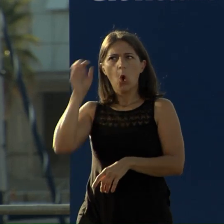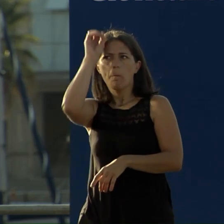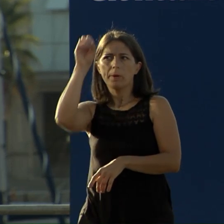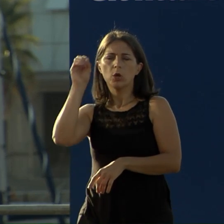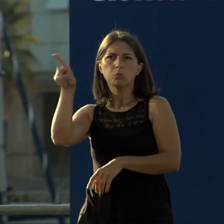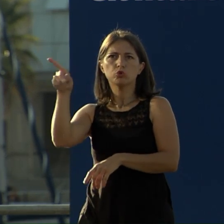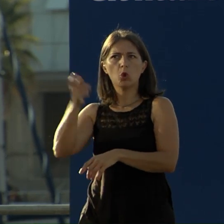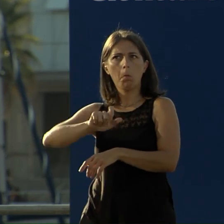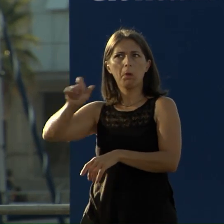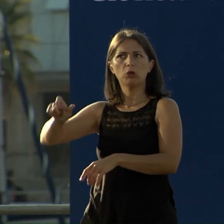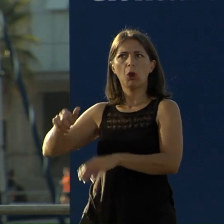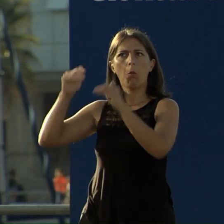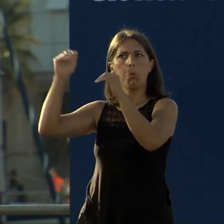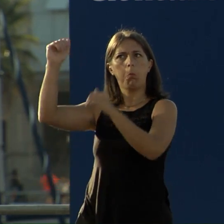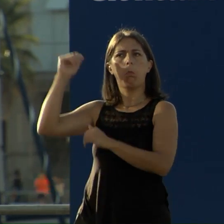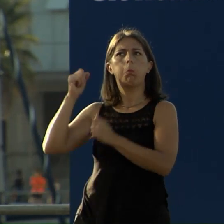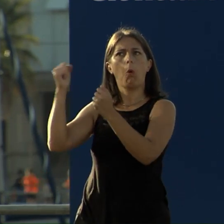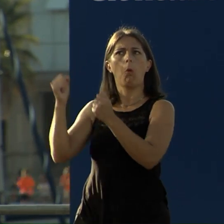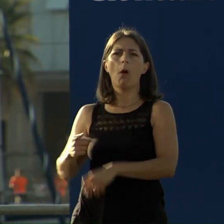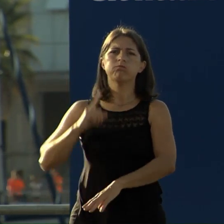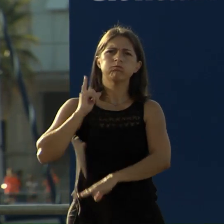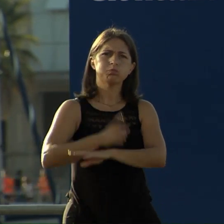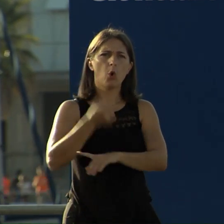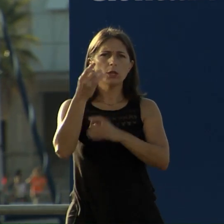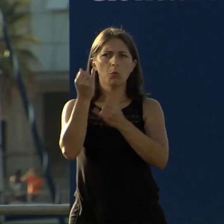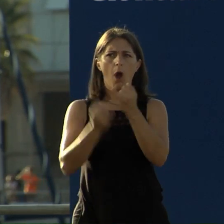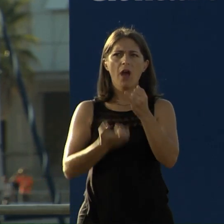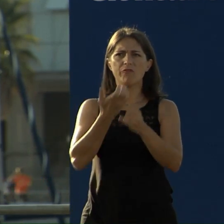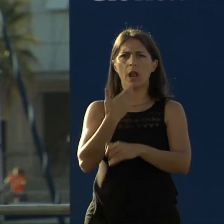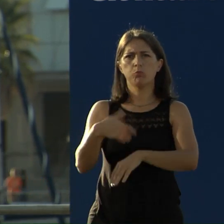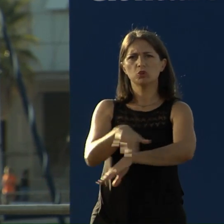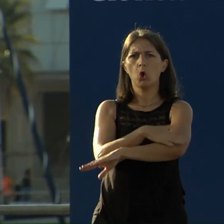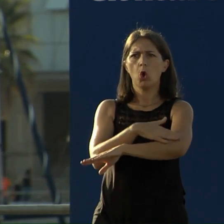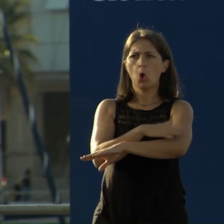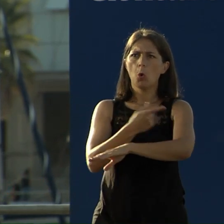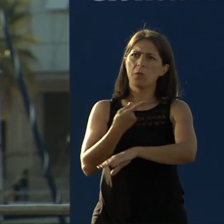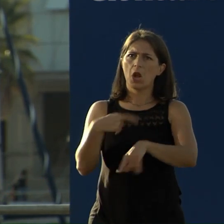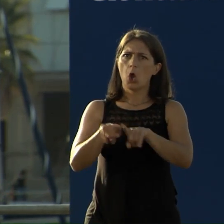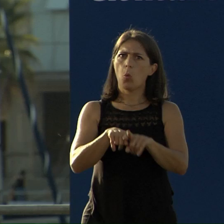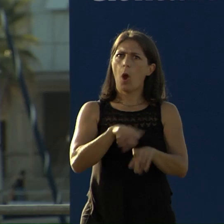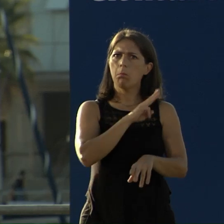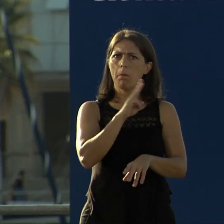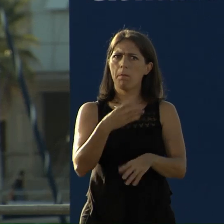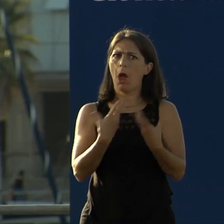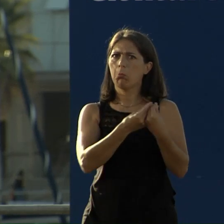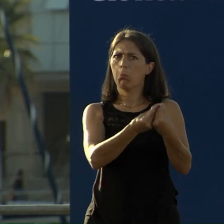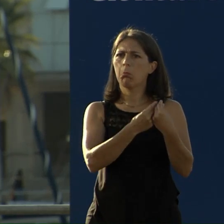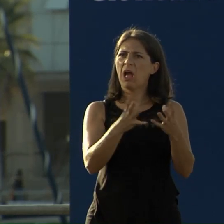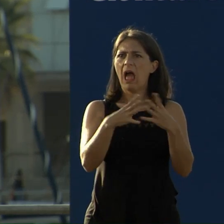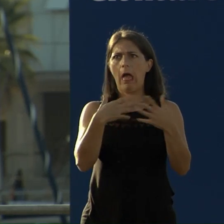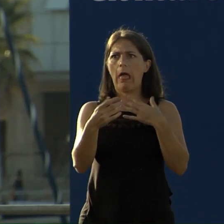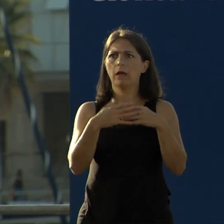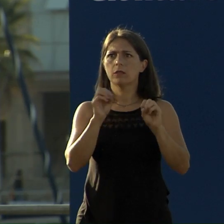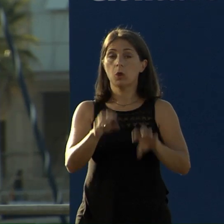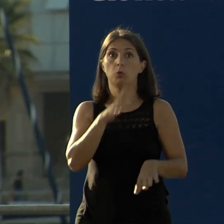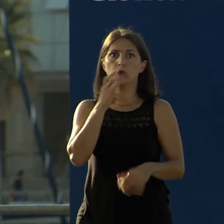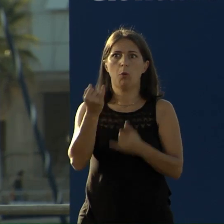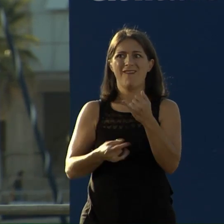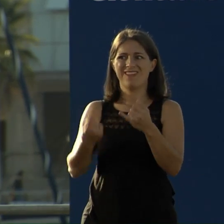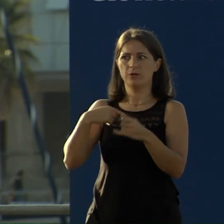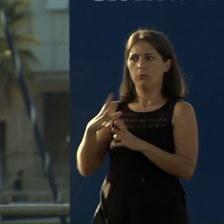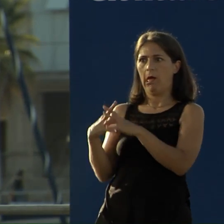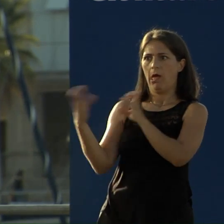los varones que dicen que el Partido Socialista se tiene que abstener para gobernar con el Partido Popular? Porque, oh, si pactan con nosotros a lo mejor algunos